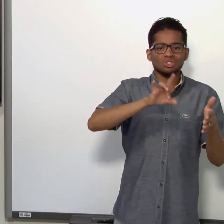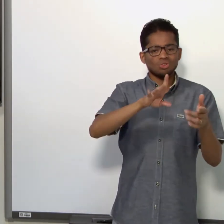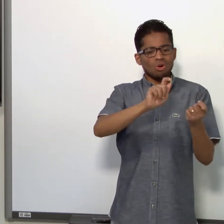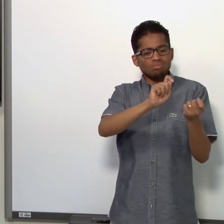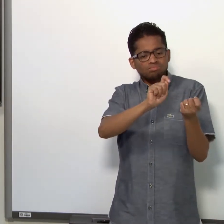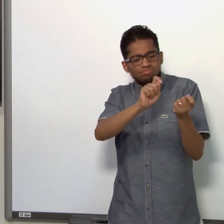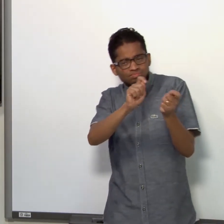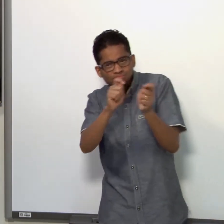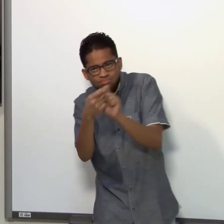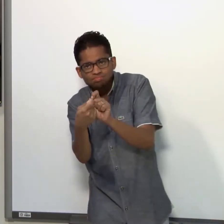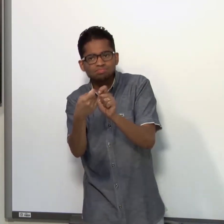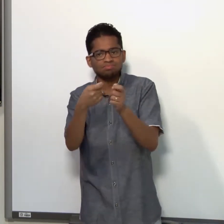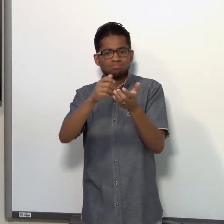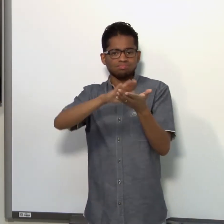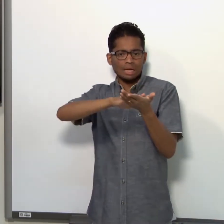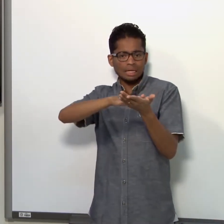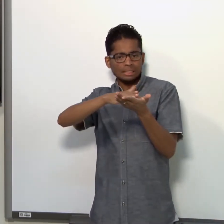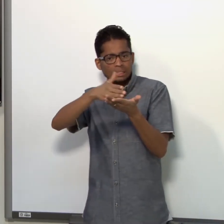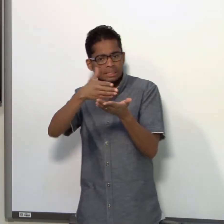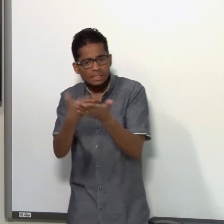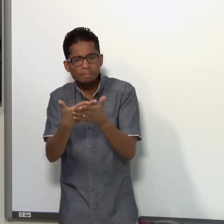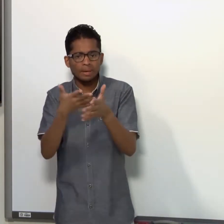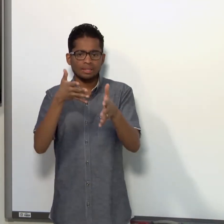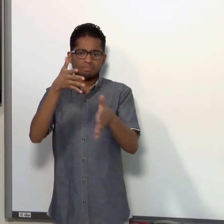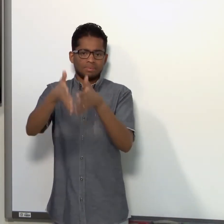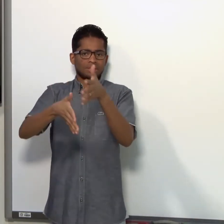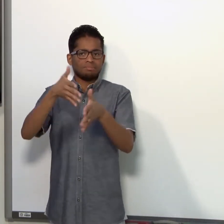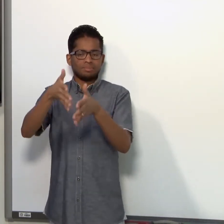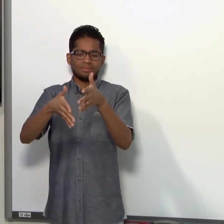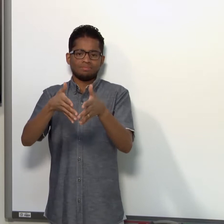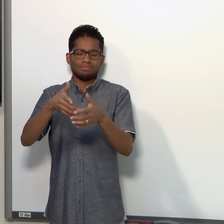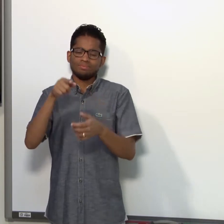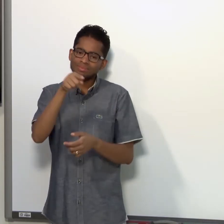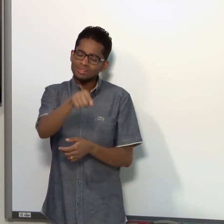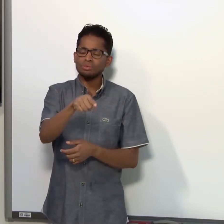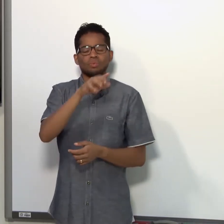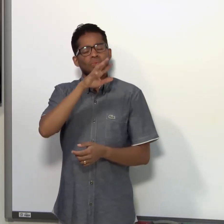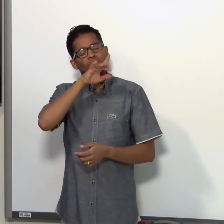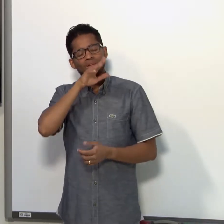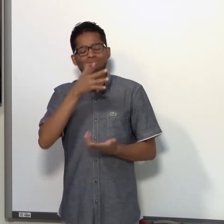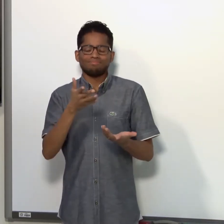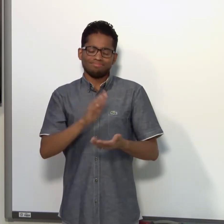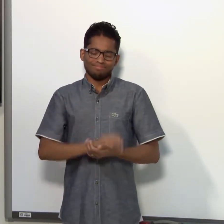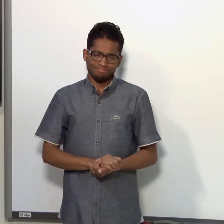existe apenas o quê? Uma adaptação do português para Libras. e isso é ruim.